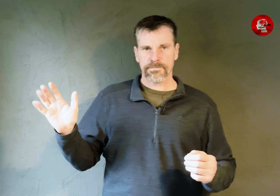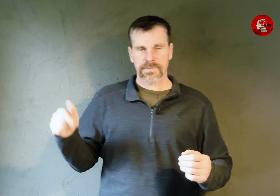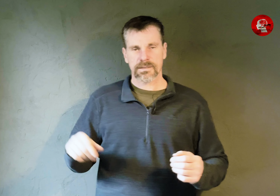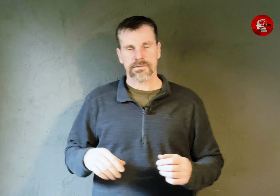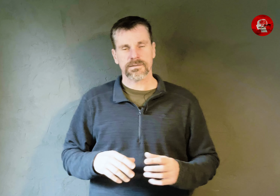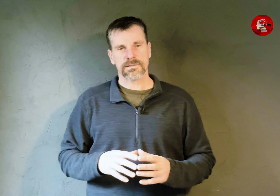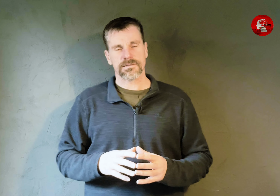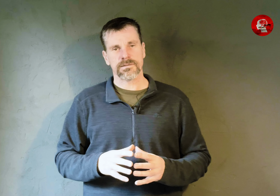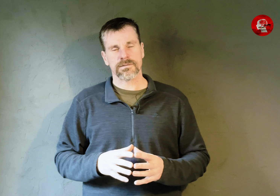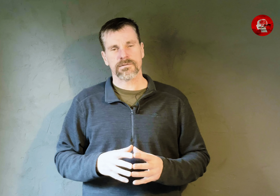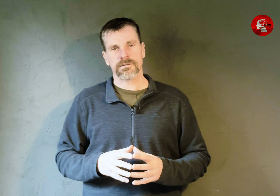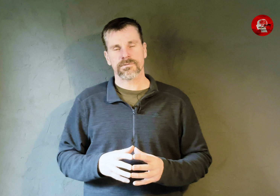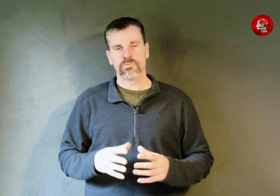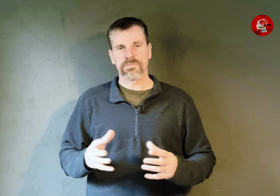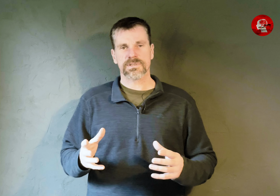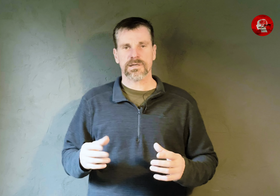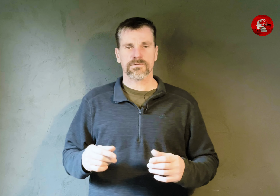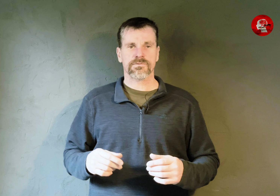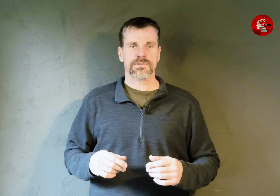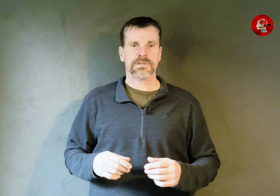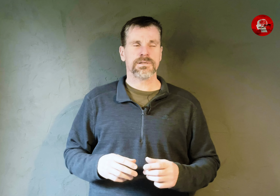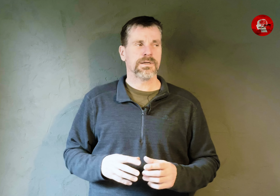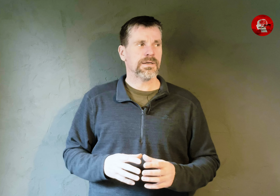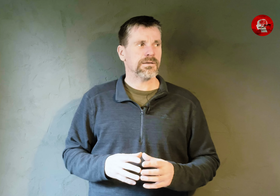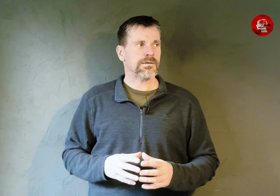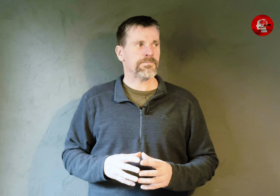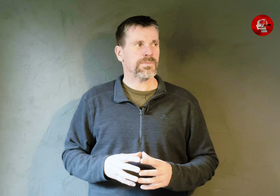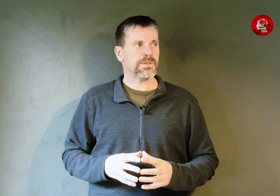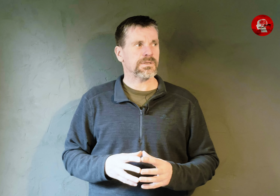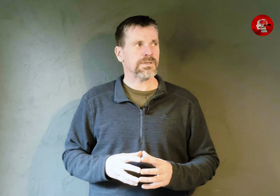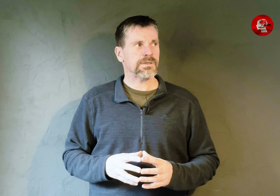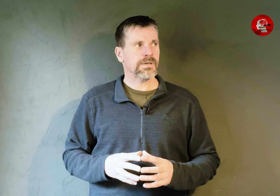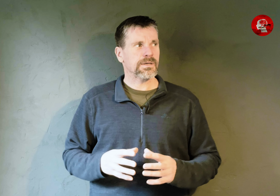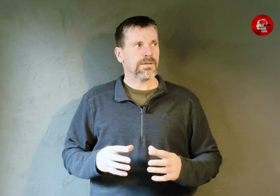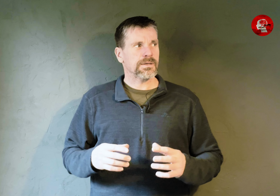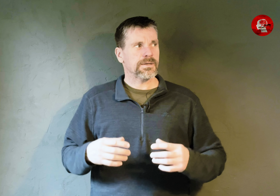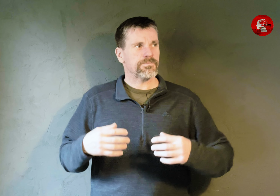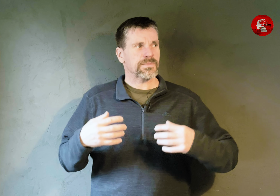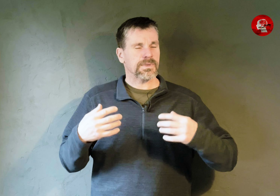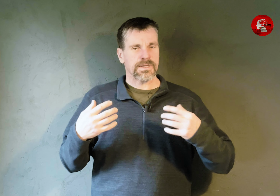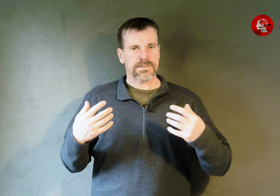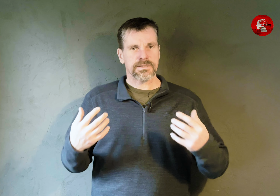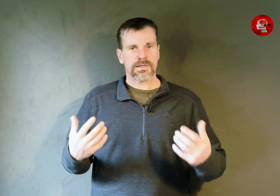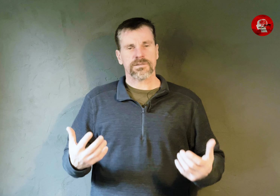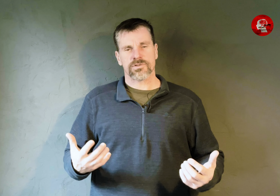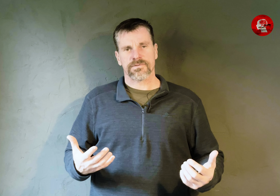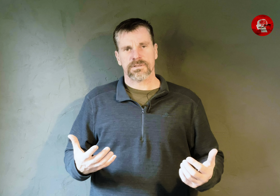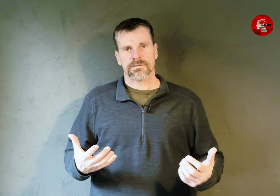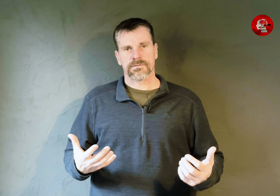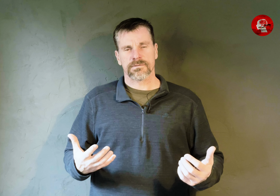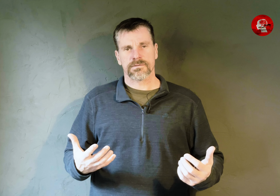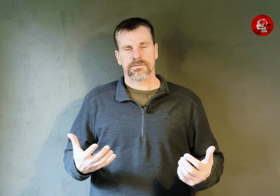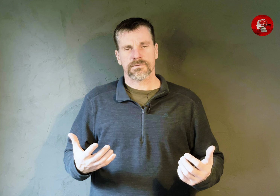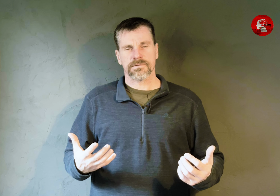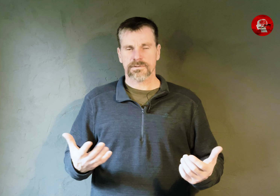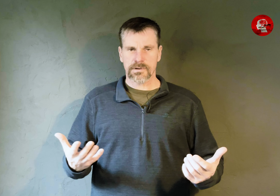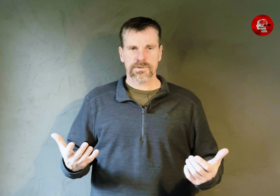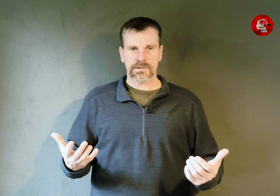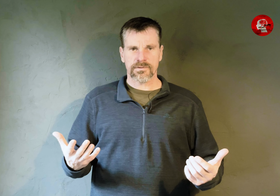das ist die typen bezeichnung von stil die das ist eine kantenschliff kette so komme ich drauf